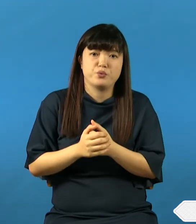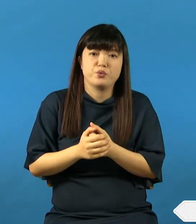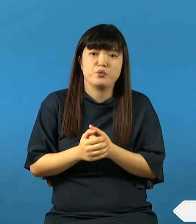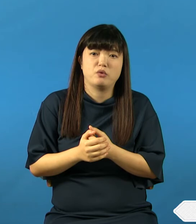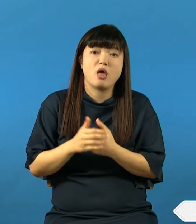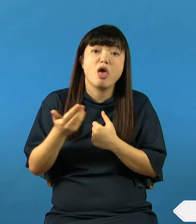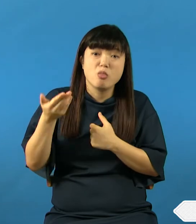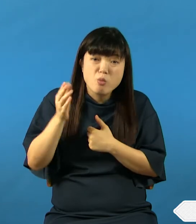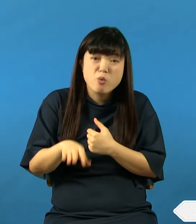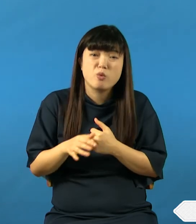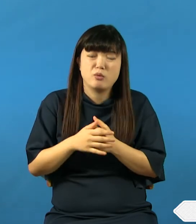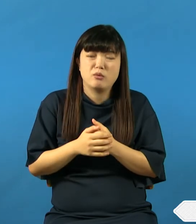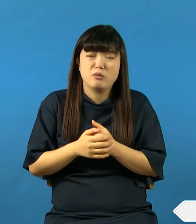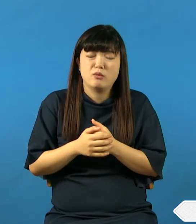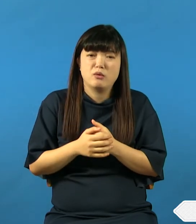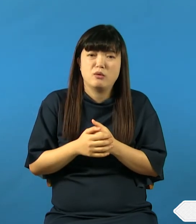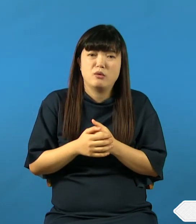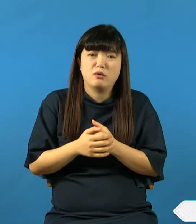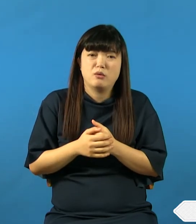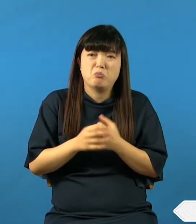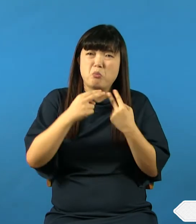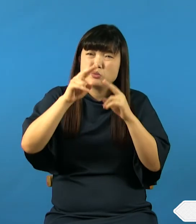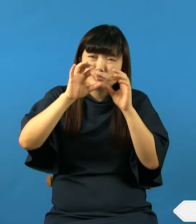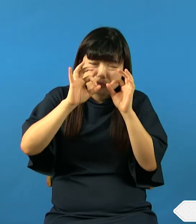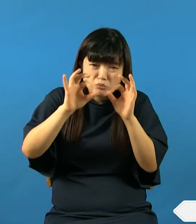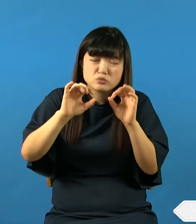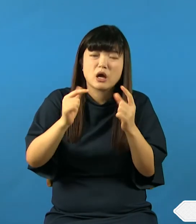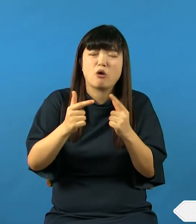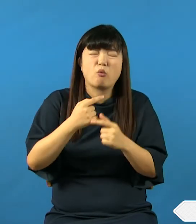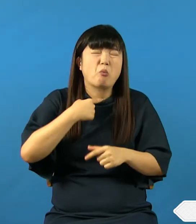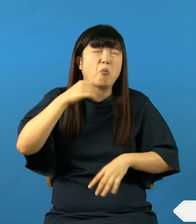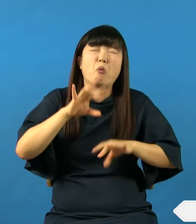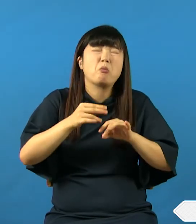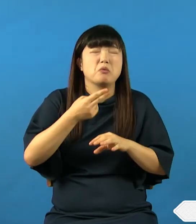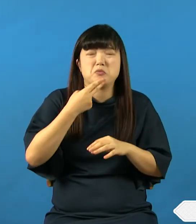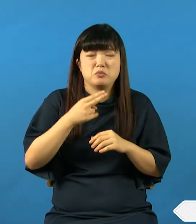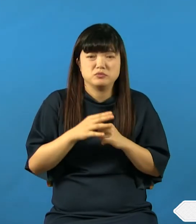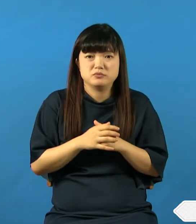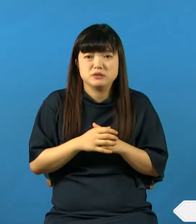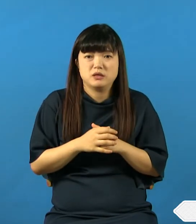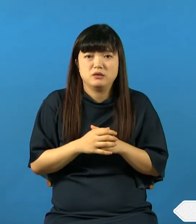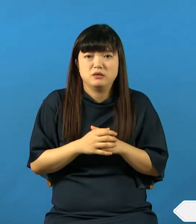없는데도, 그런데도 성령 충만에 대해서 목이 마르지가 않습니다.